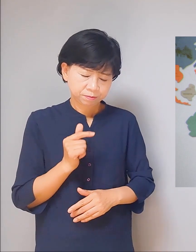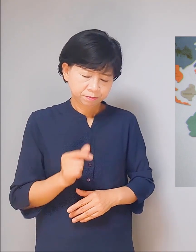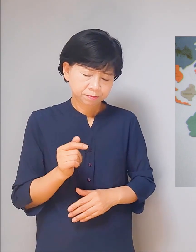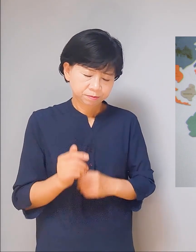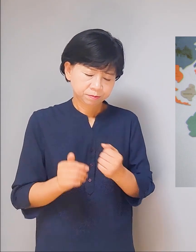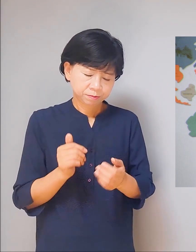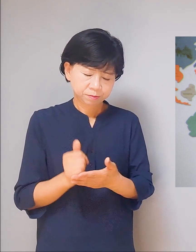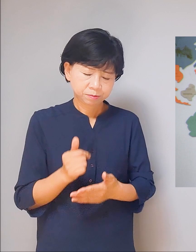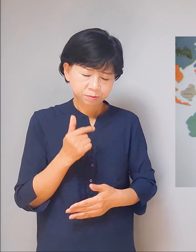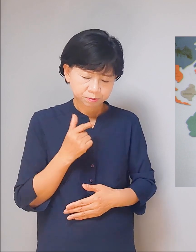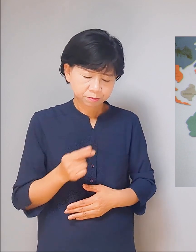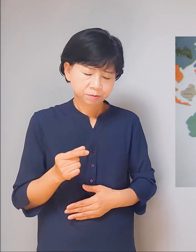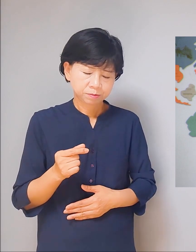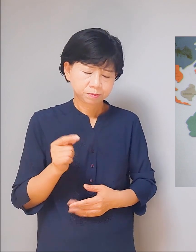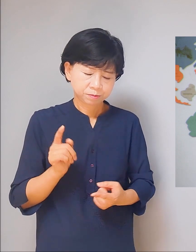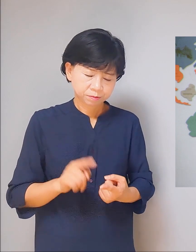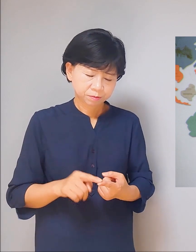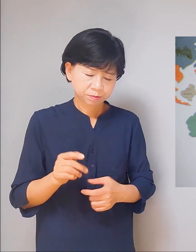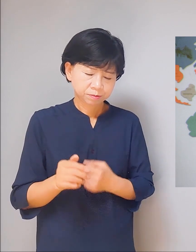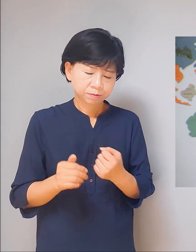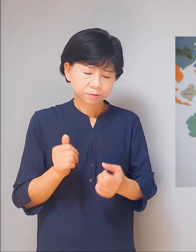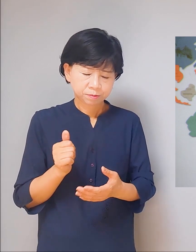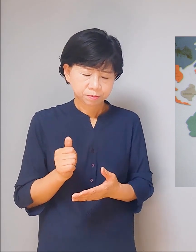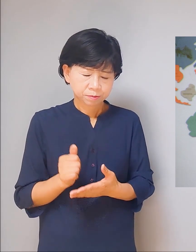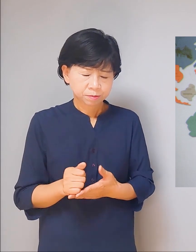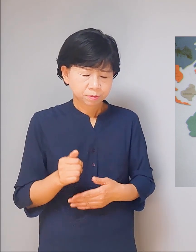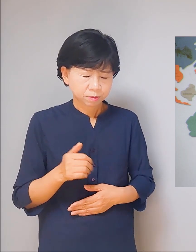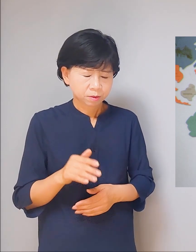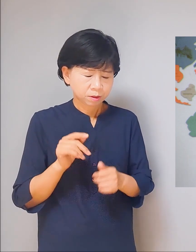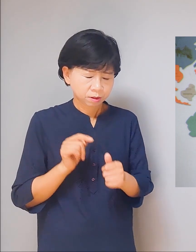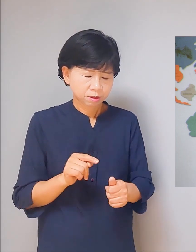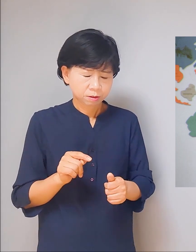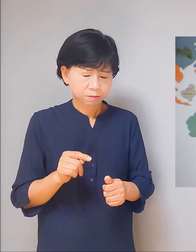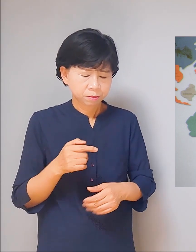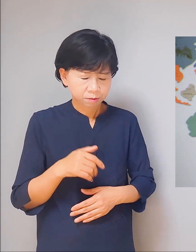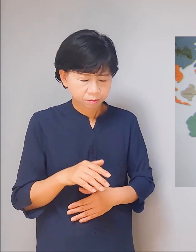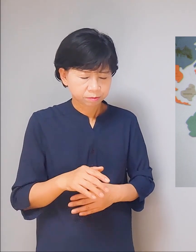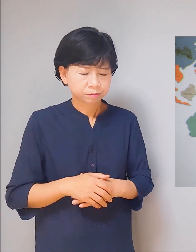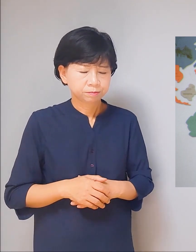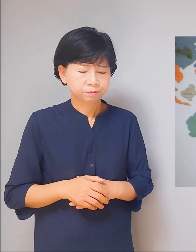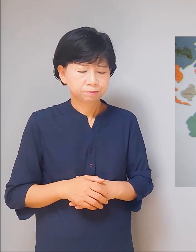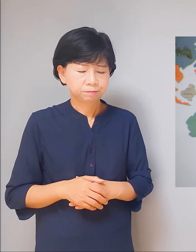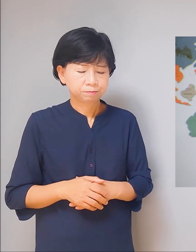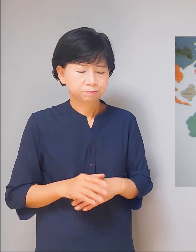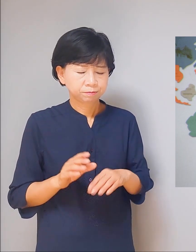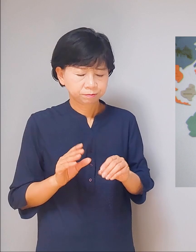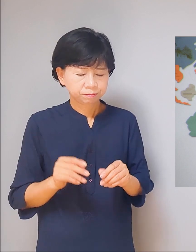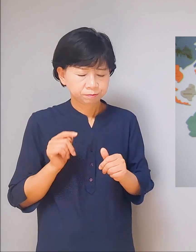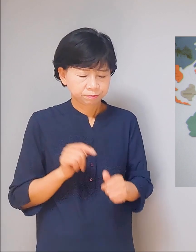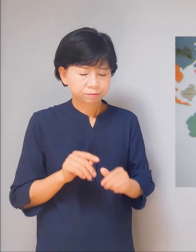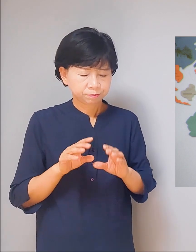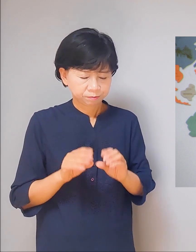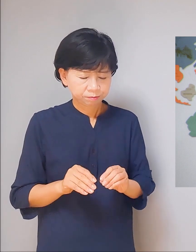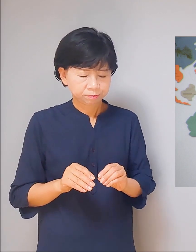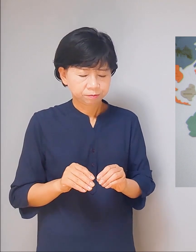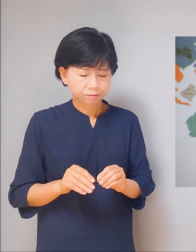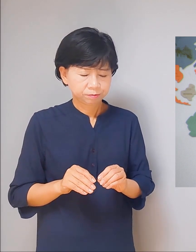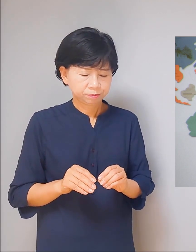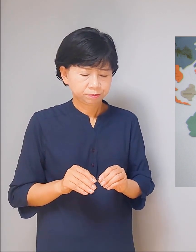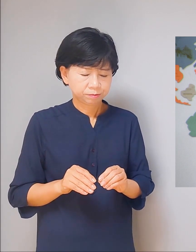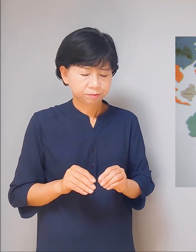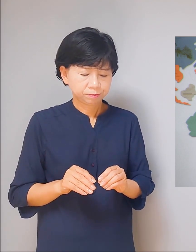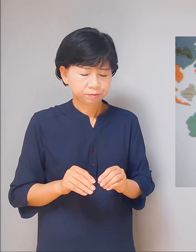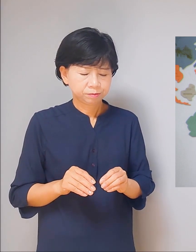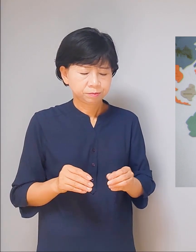하나님이 원하신다면, 하나님이 하라 하시고 가라 하시고 오라 하신다면 얼마든지 할 수 있는 믿음의 일꾼들 될 수 있도록 우리